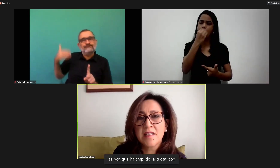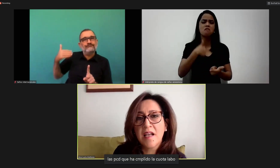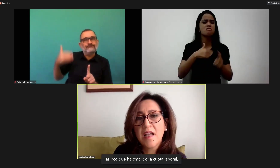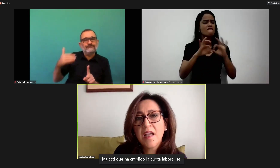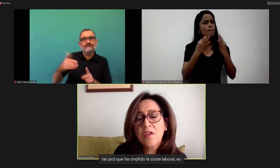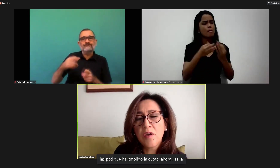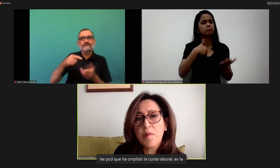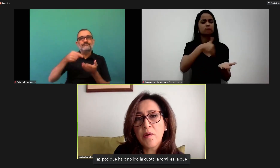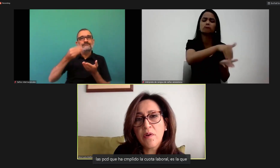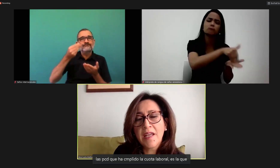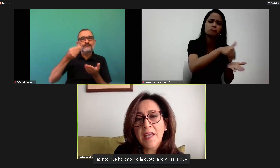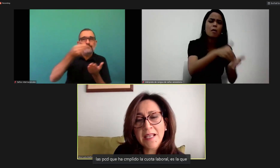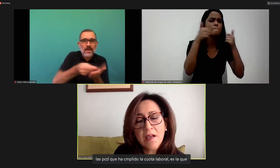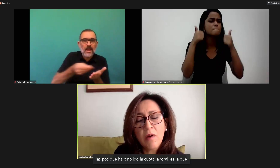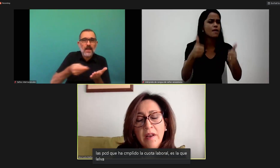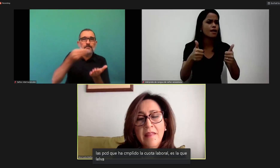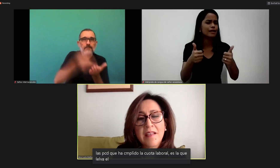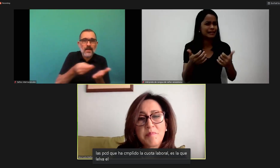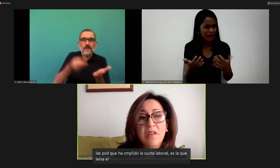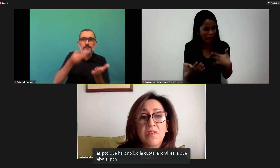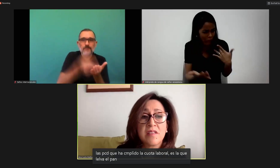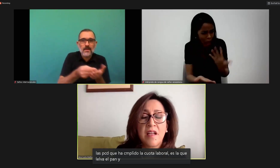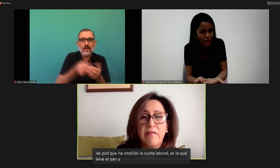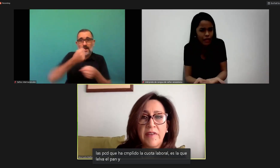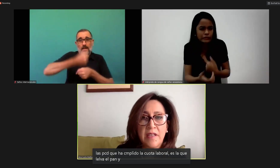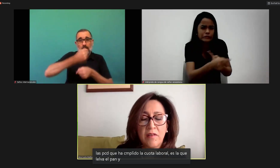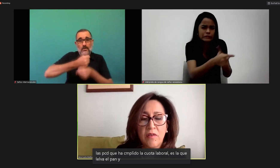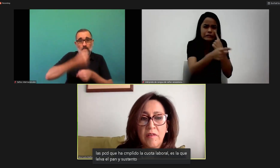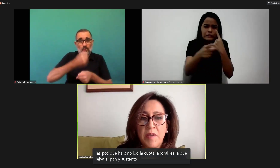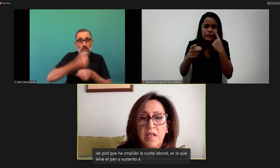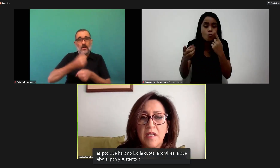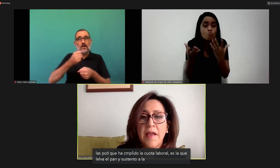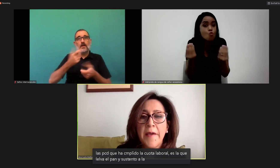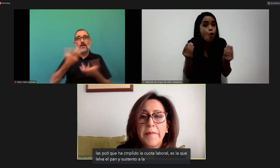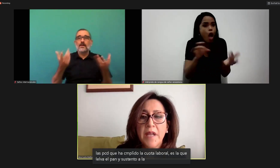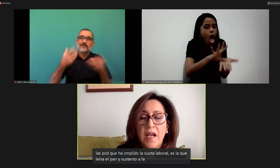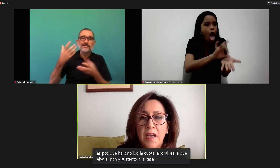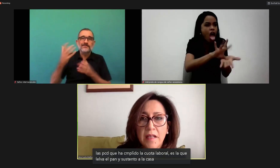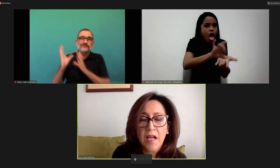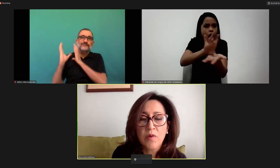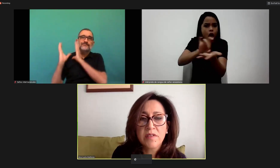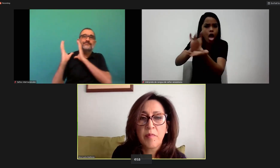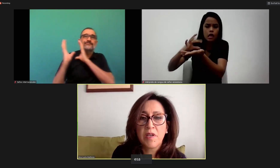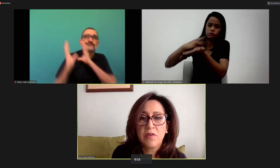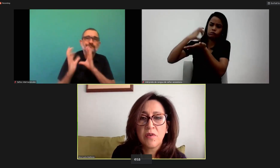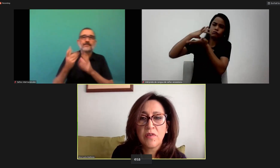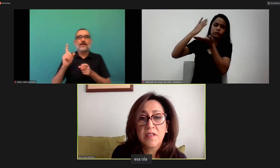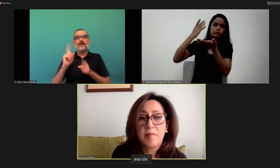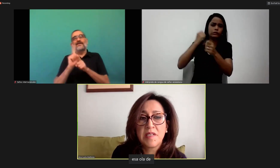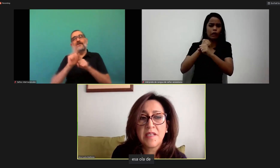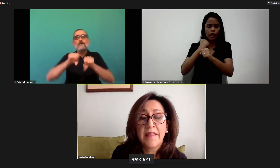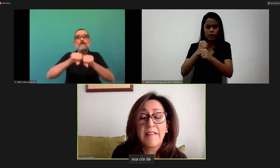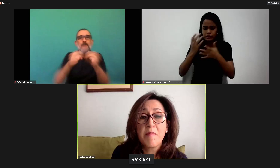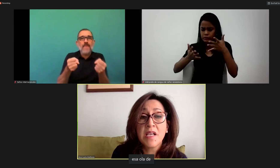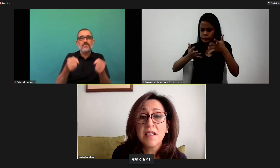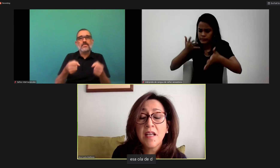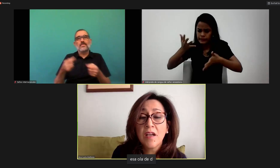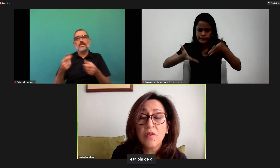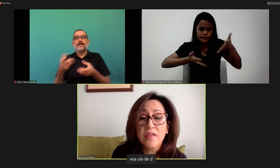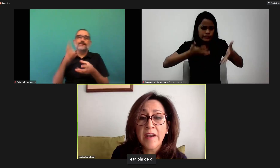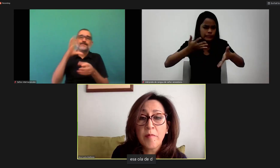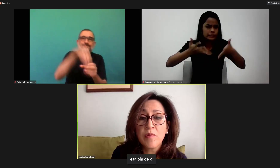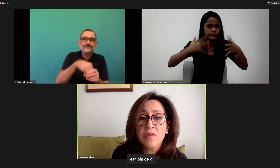la casa, y hoy por hoy esa ola de despidos están afectando también a nuestra población con discapacidad.